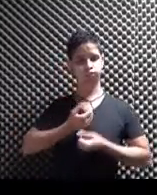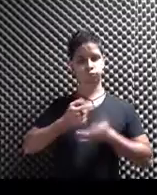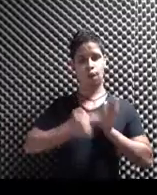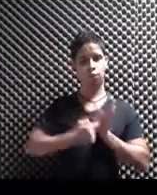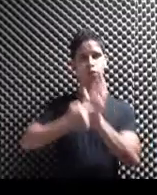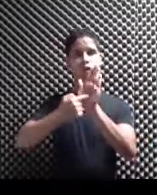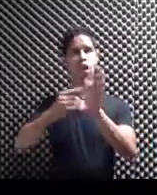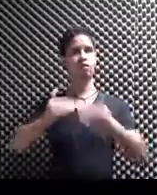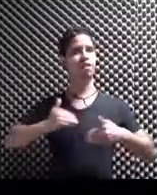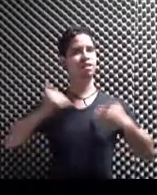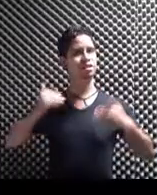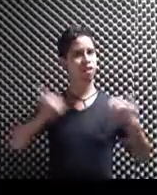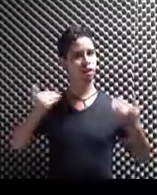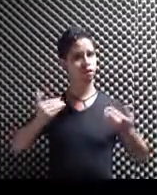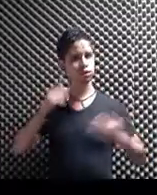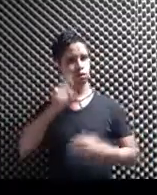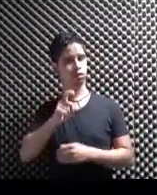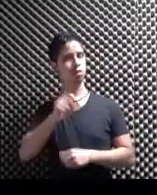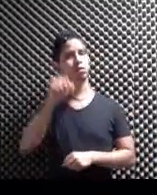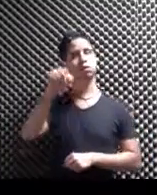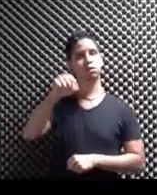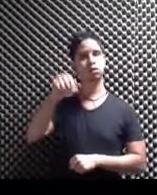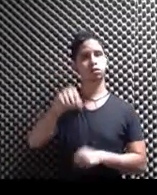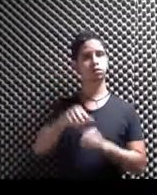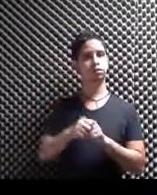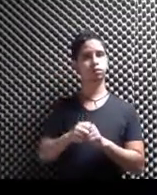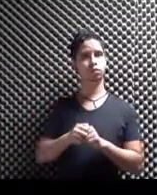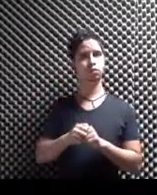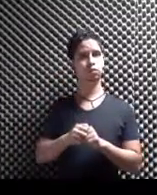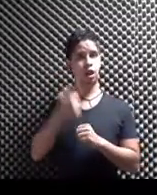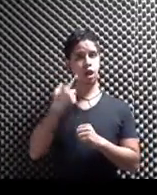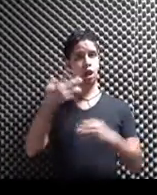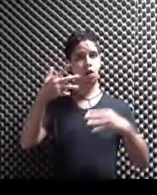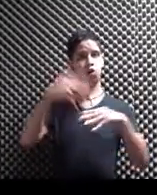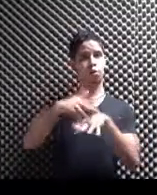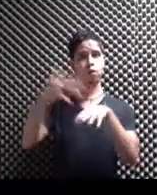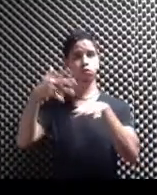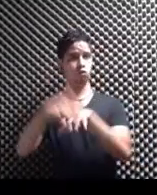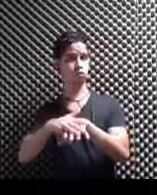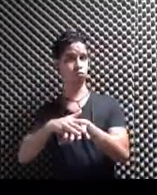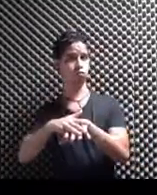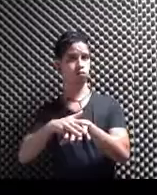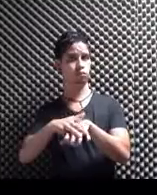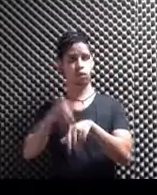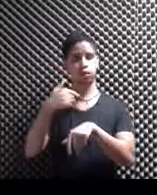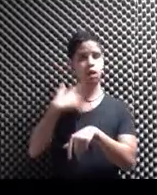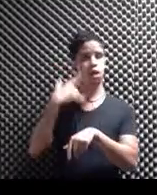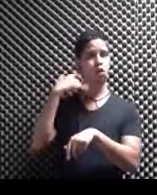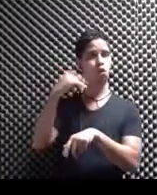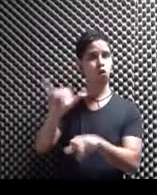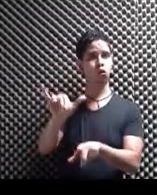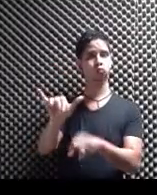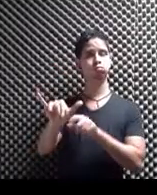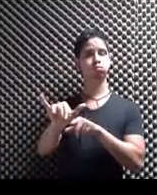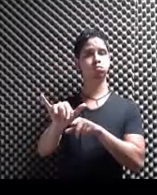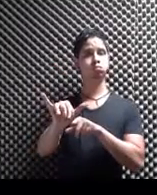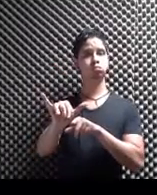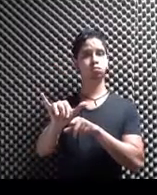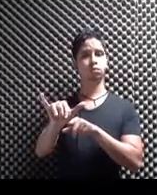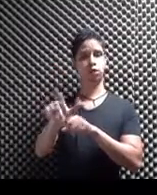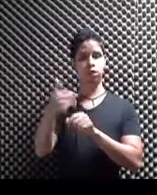2014 Ok Está orientado En combinaciones En combinaciones Ok Pues ese dorado está allí